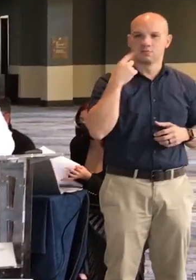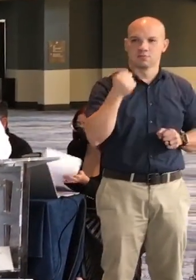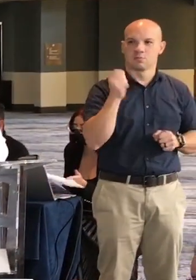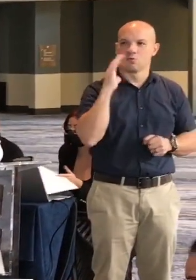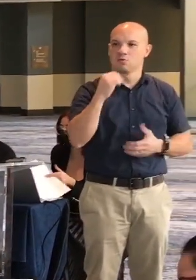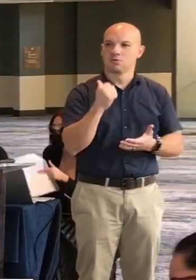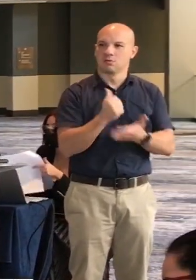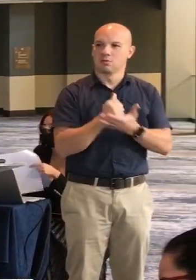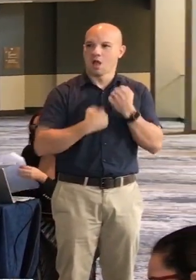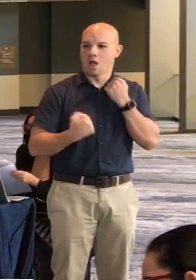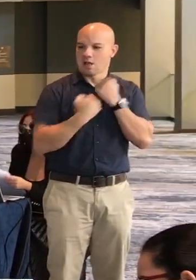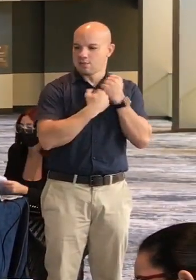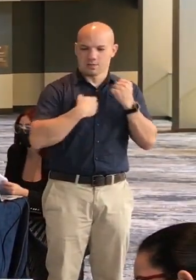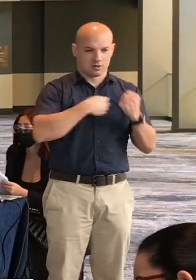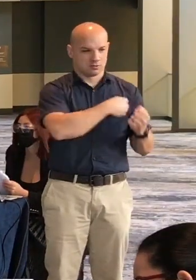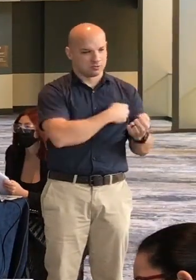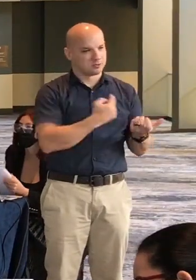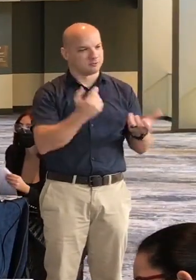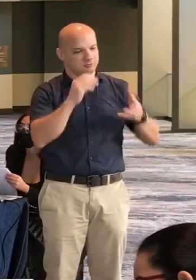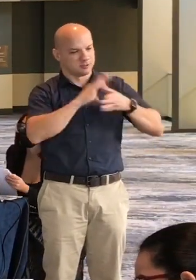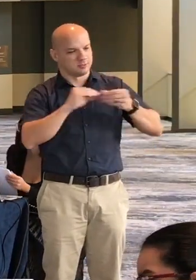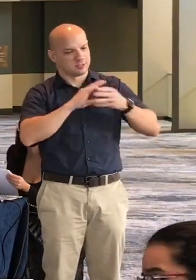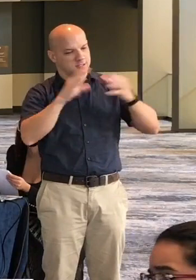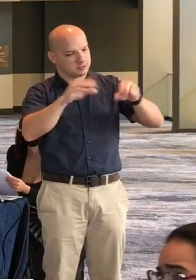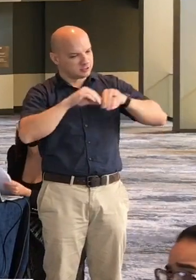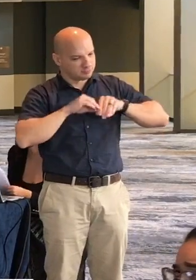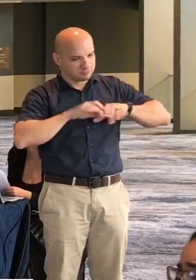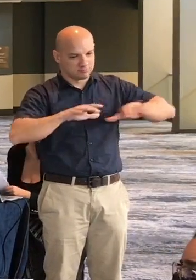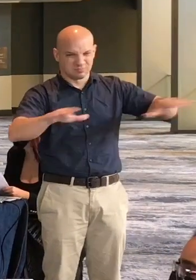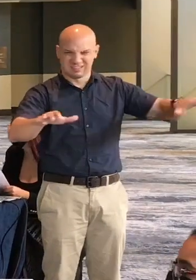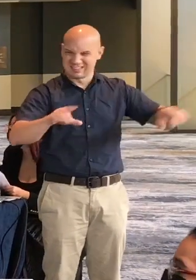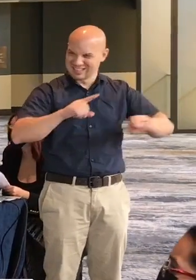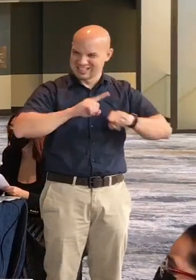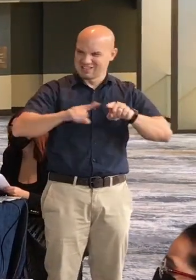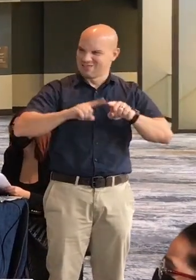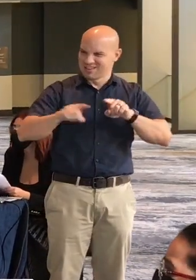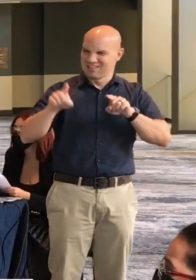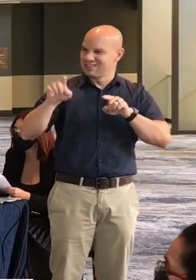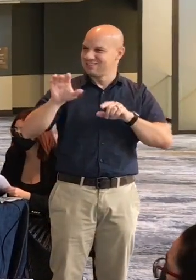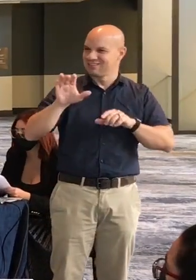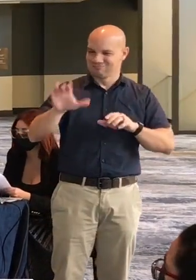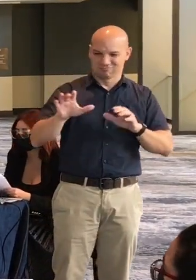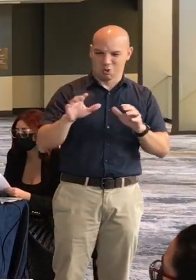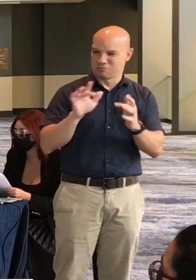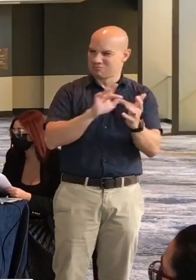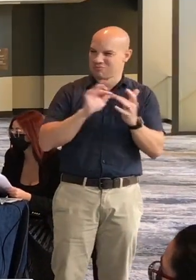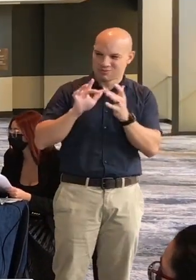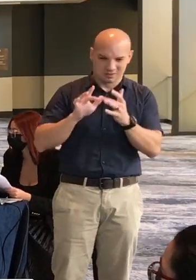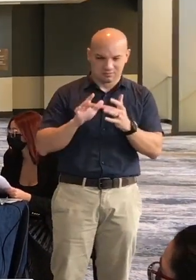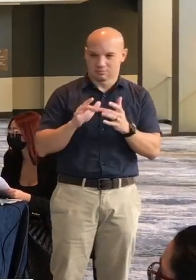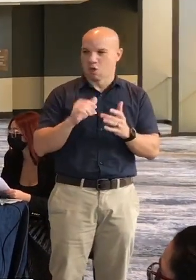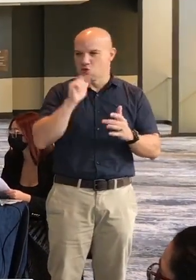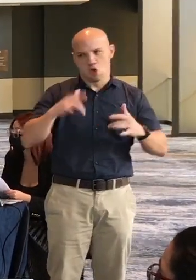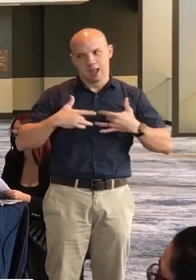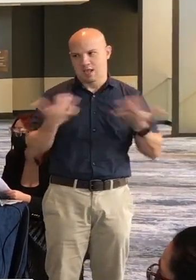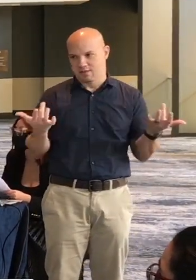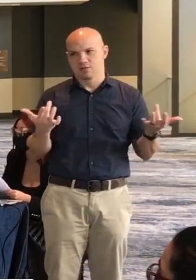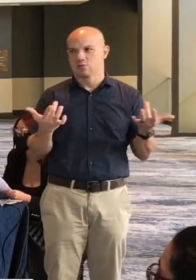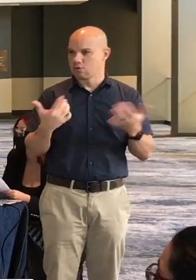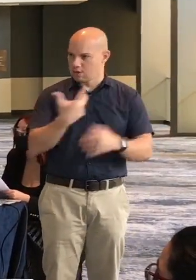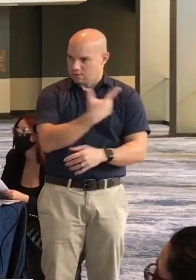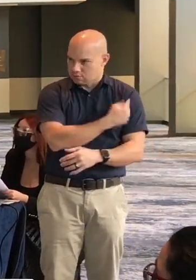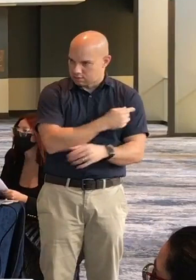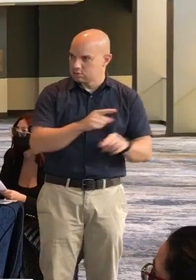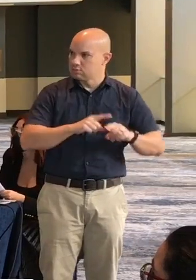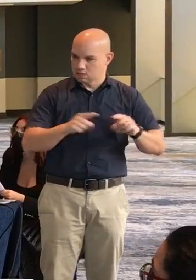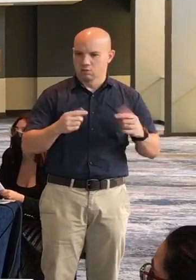ayudar a llevar el mensaje a través de todas tus plataformas, no solamente del evento de vacunación, sino de que se continúe